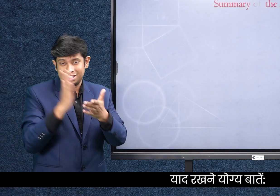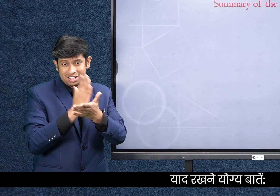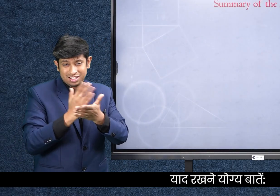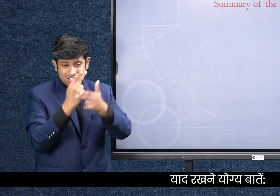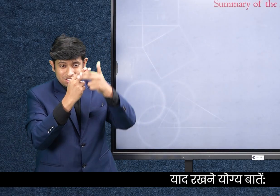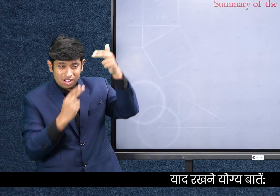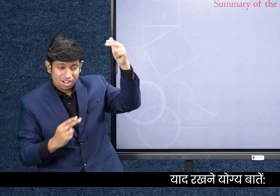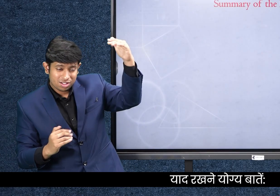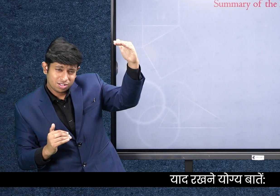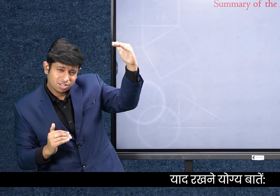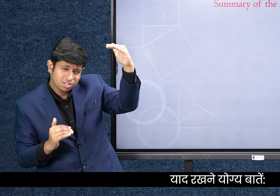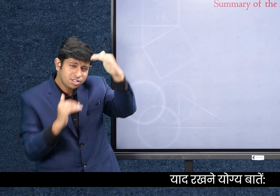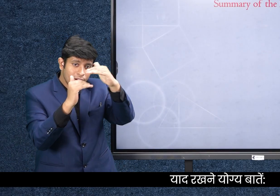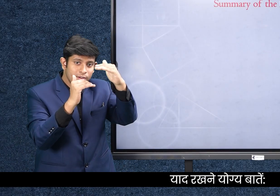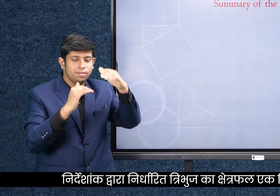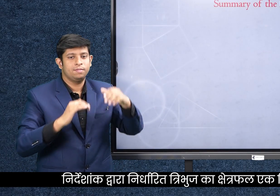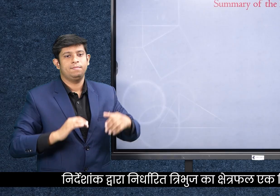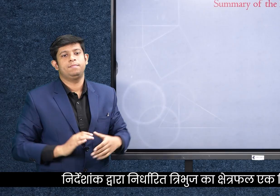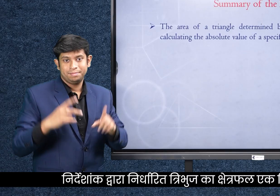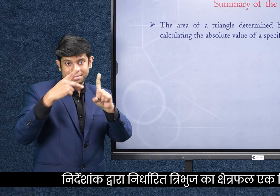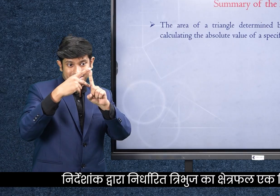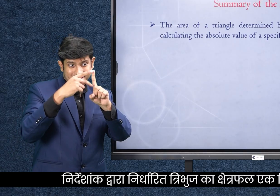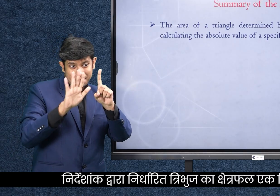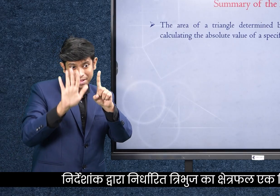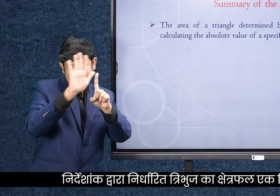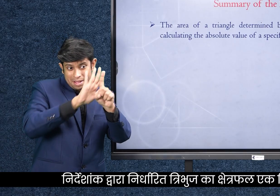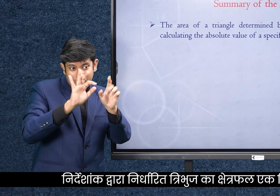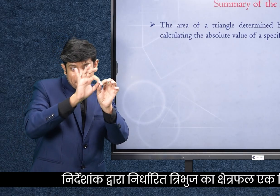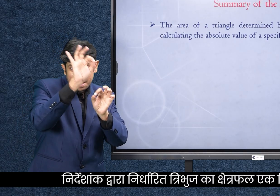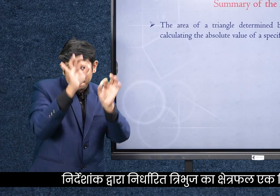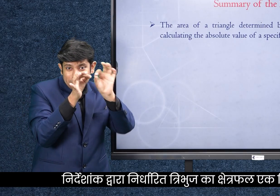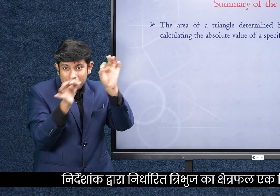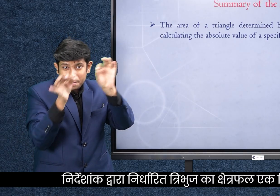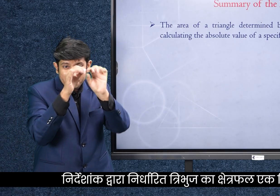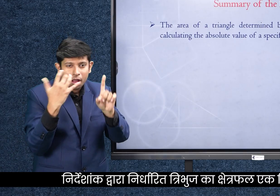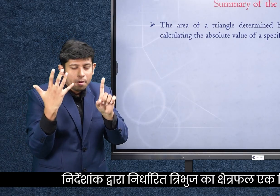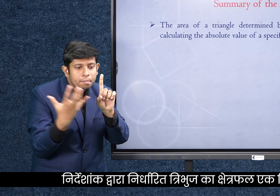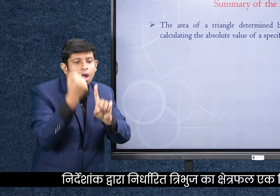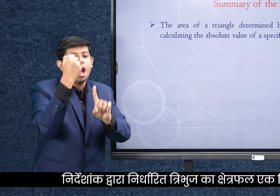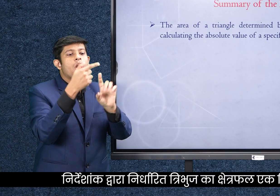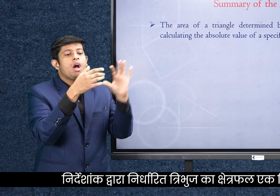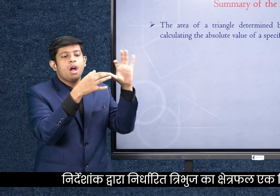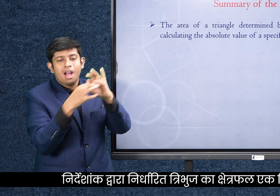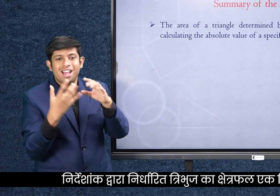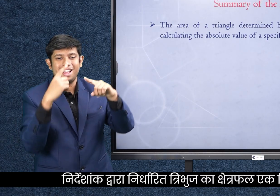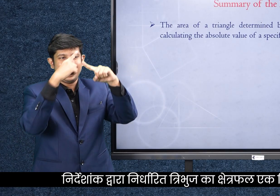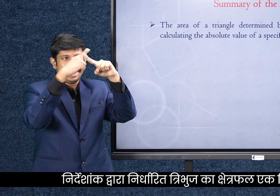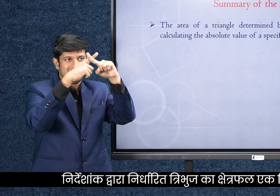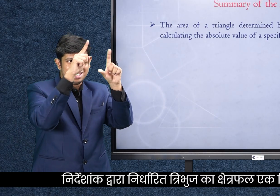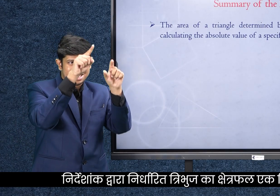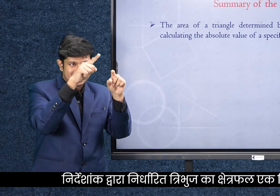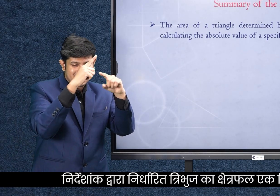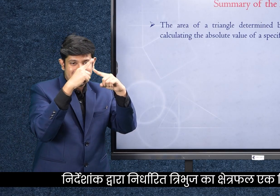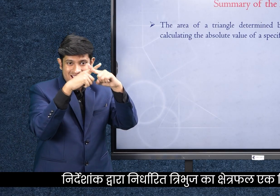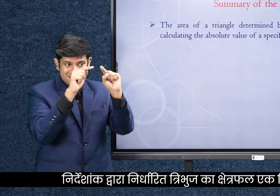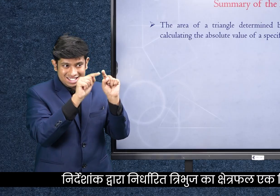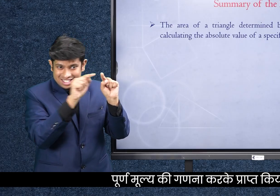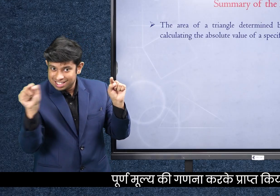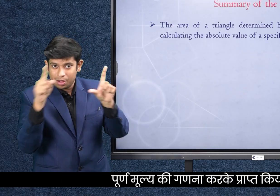याद रखने के योग्य बातें, निर्देशांक द्वारा निर्धारित त्रिभुज का क्षेत्रफल एक विशिष्ट अभिव्यक्ति के पूर्ण